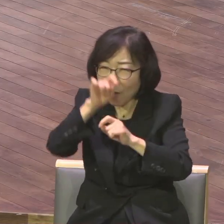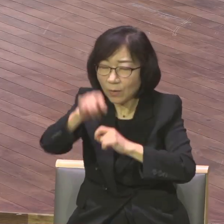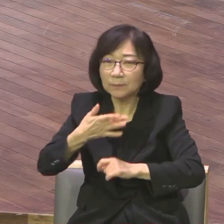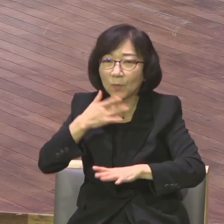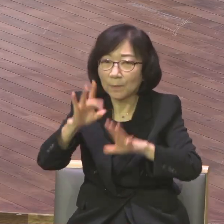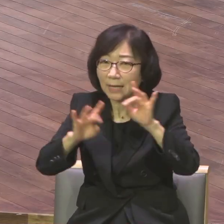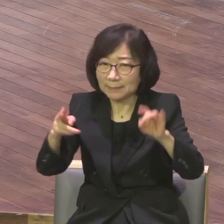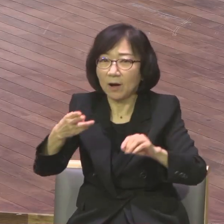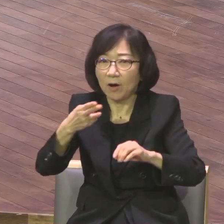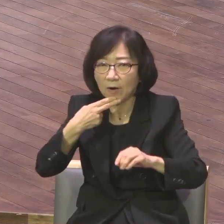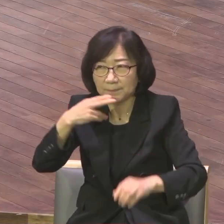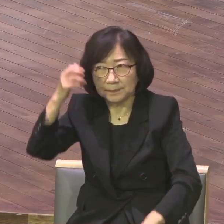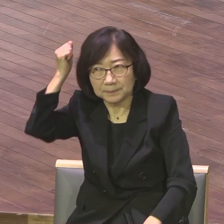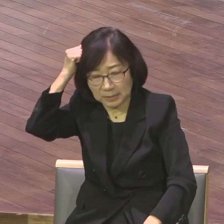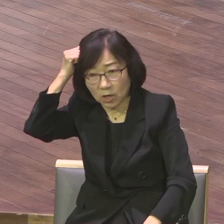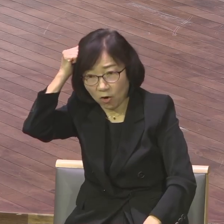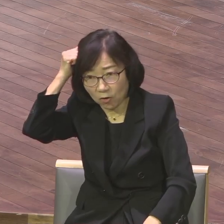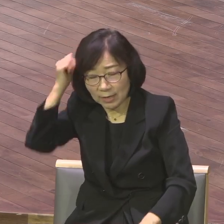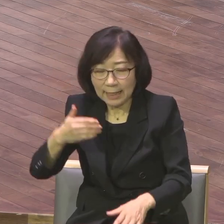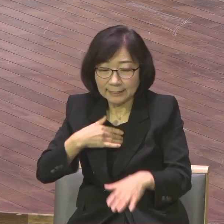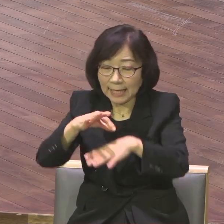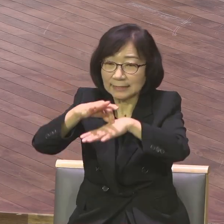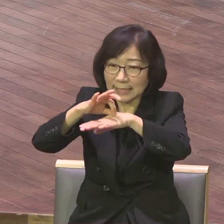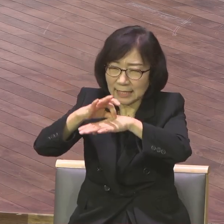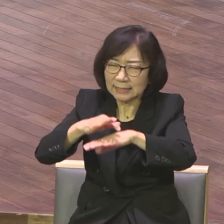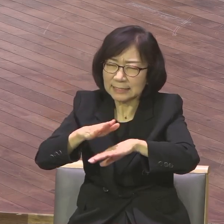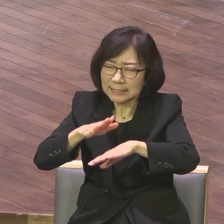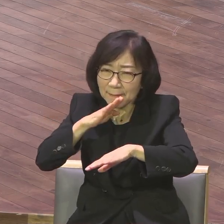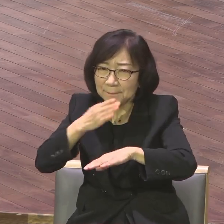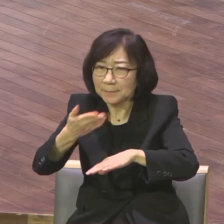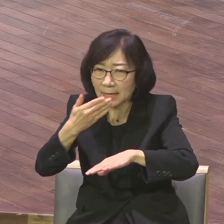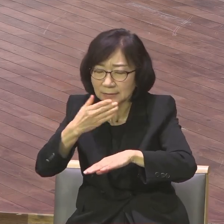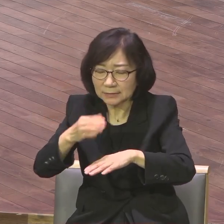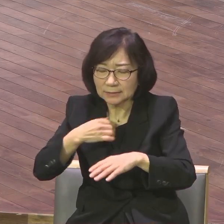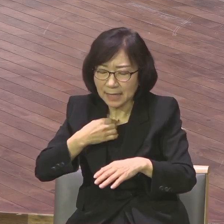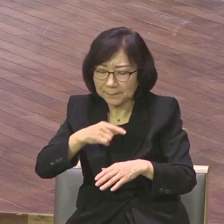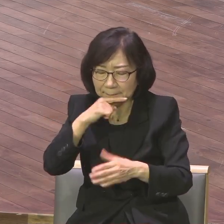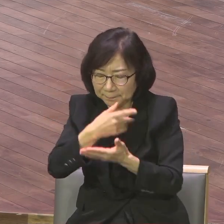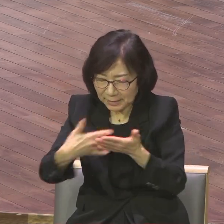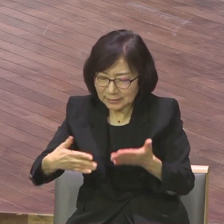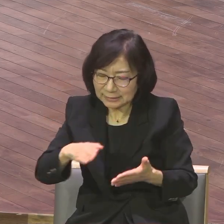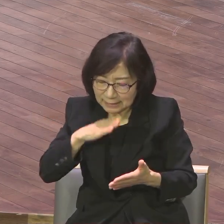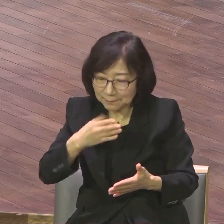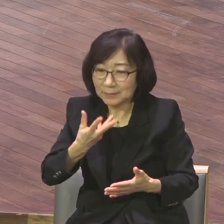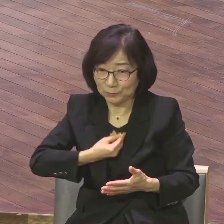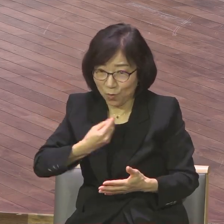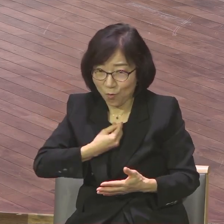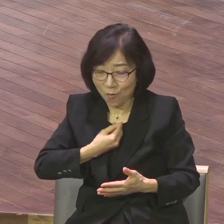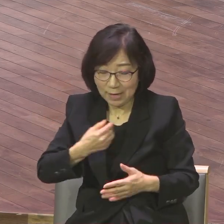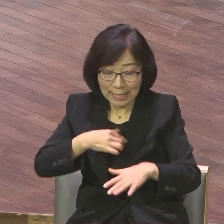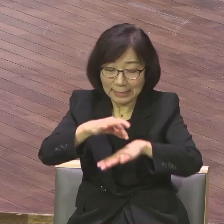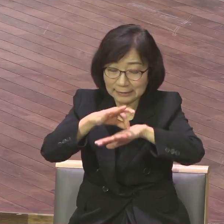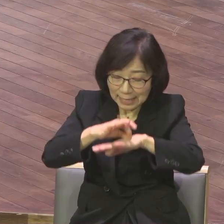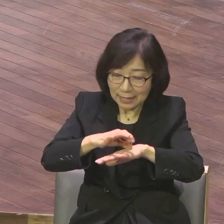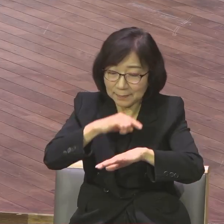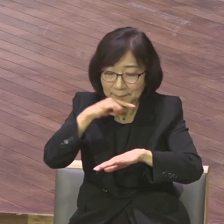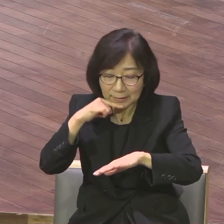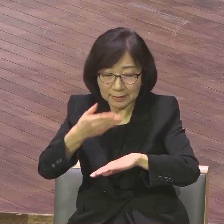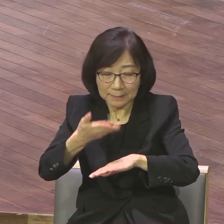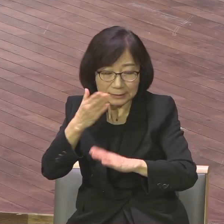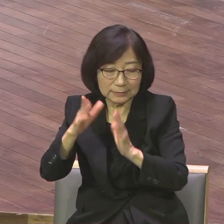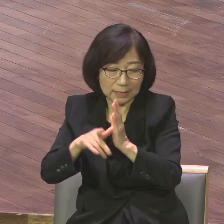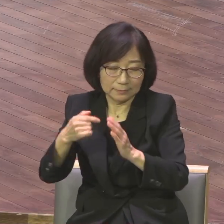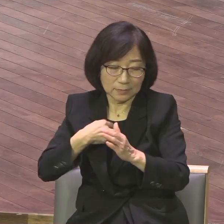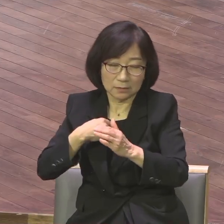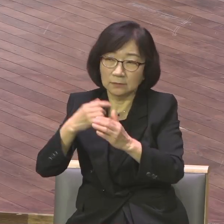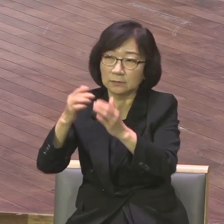아니하리라. 내 살은 참된 양식이요 내 피는 참된 음료로다. 내 살을 먹고 내 피를 마신 자는 내 안에 거하고